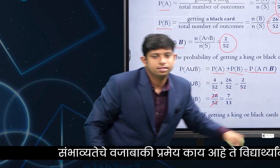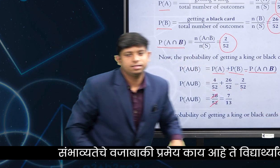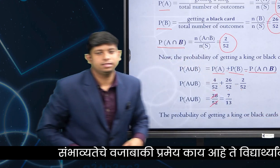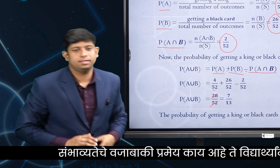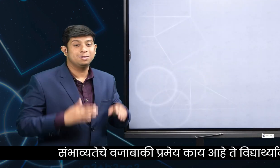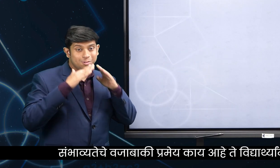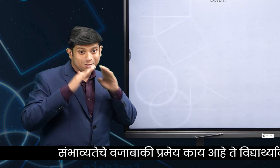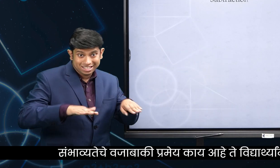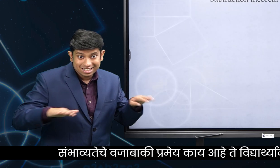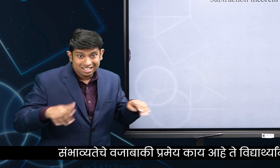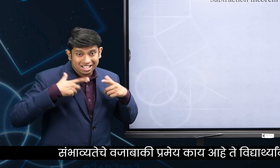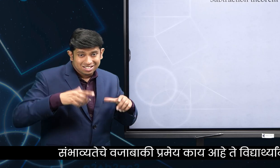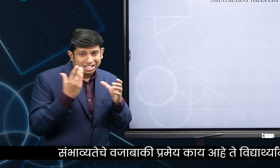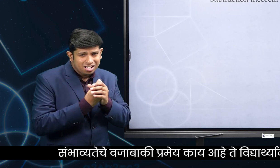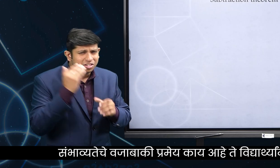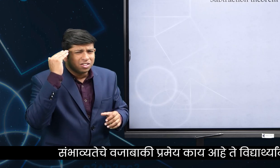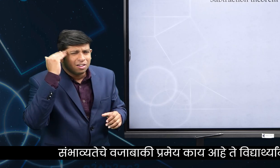प्रमेय काय आहे ते विद्यार्थ्यांनी आम्हाला कळवा.